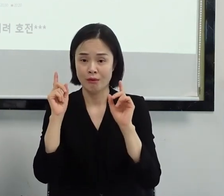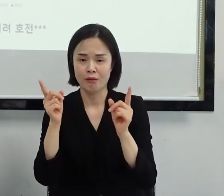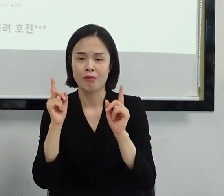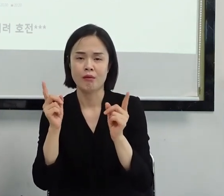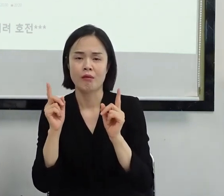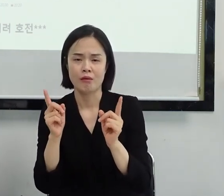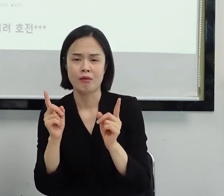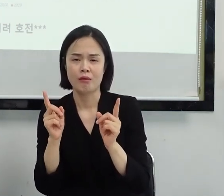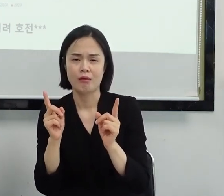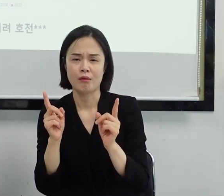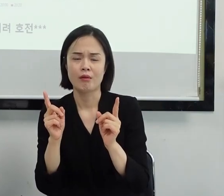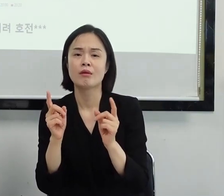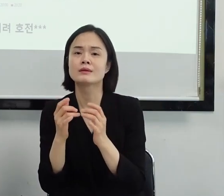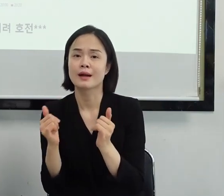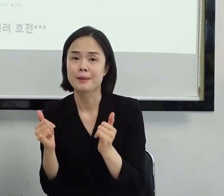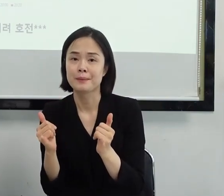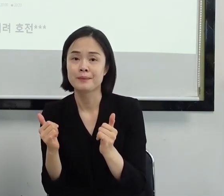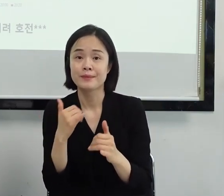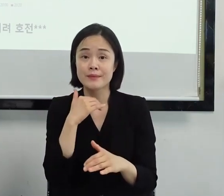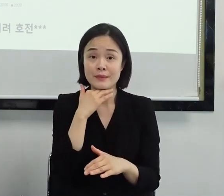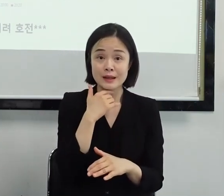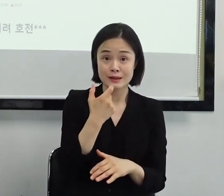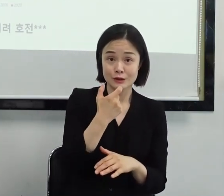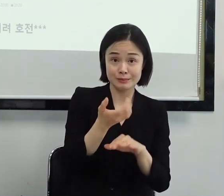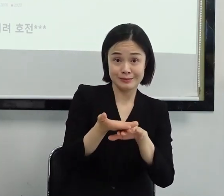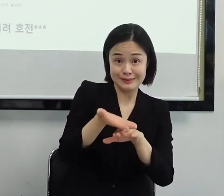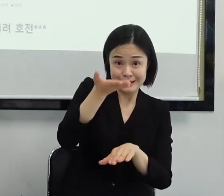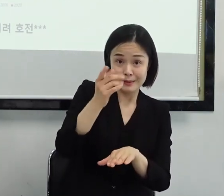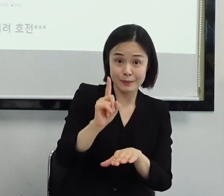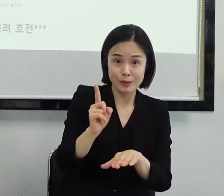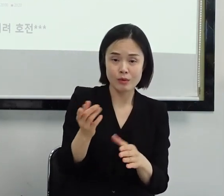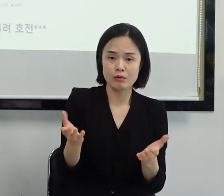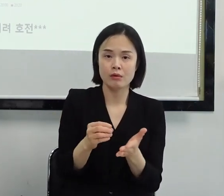비율이고, 근데 이제 60세 이상은 일을